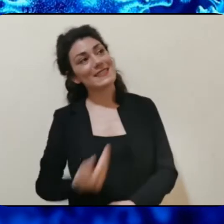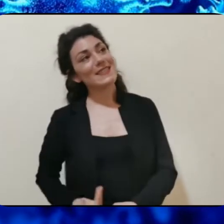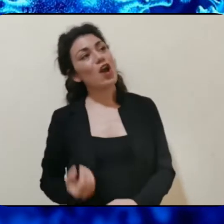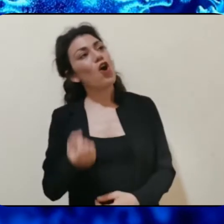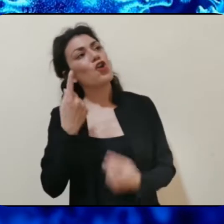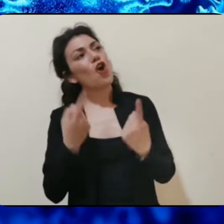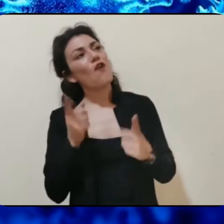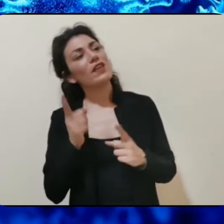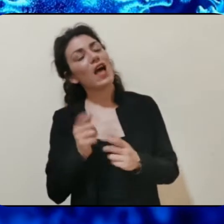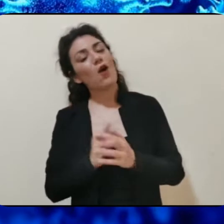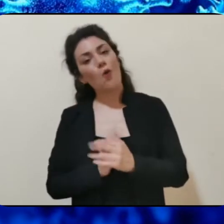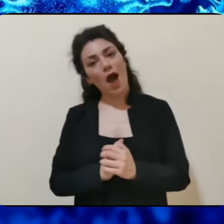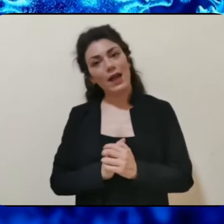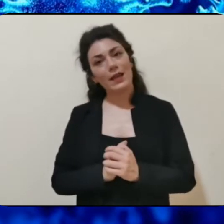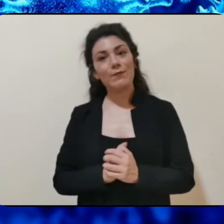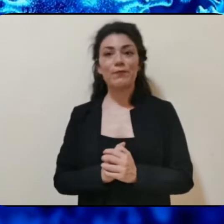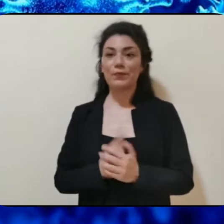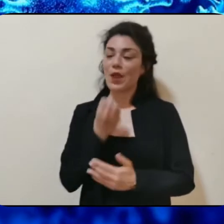sono le novità?